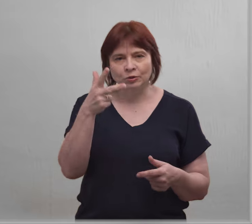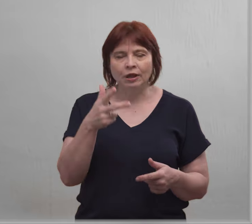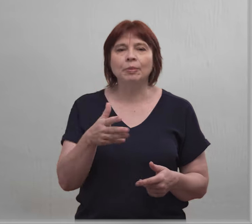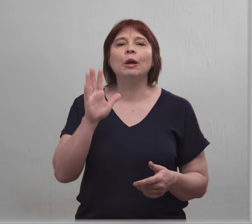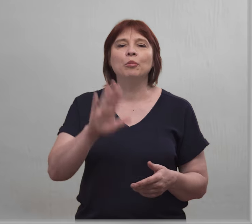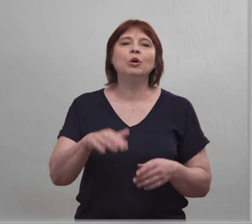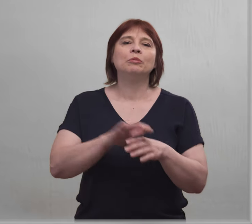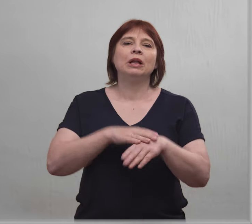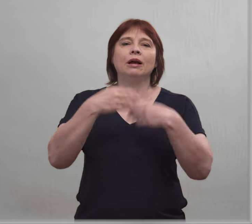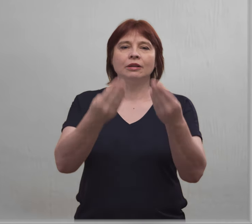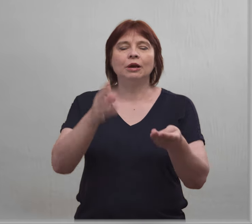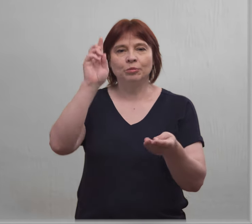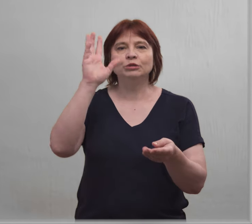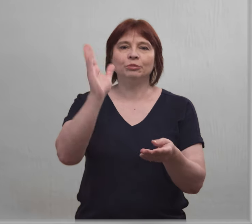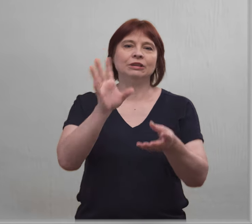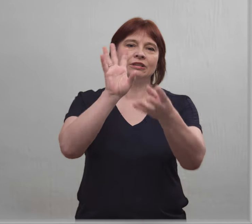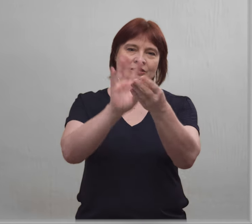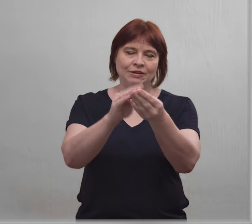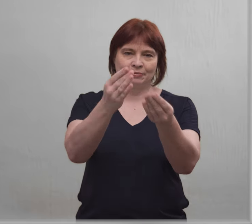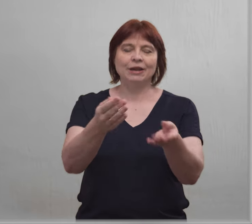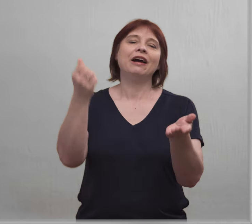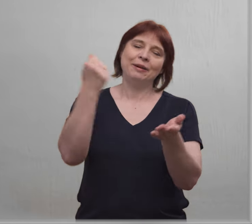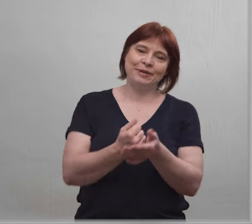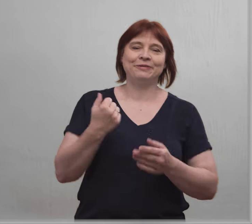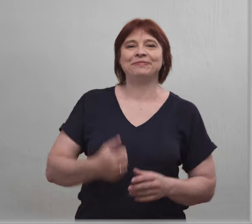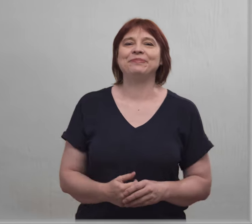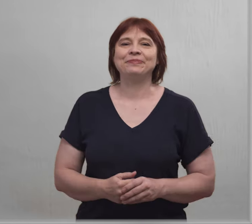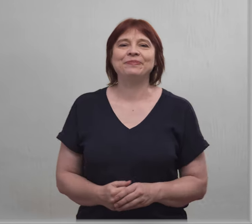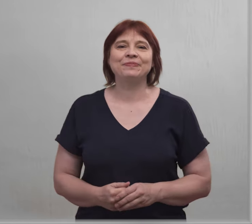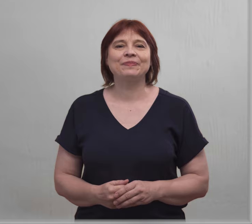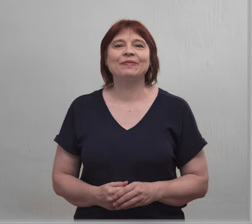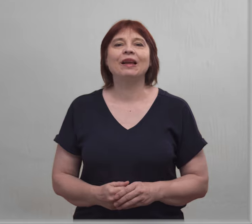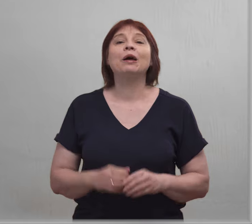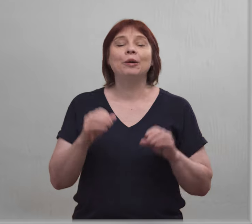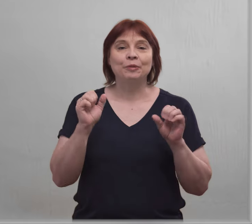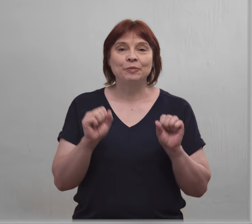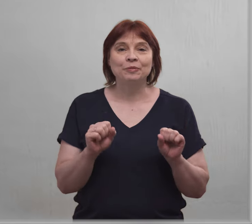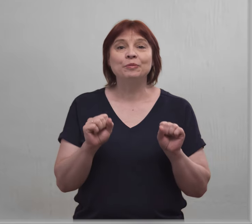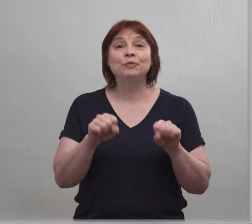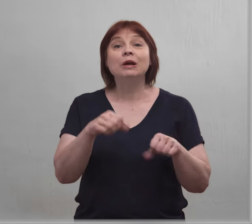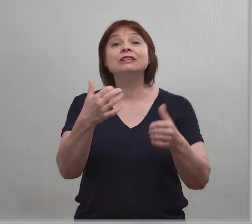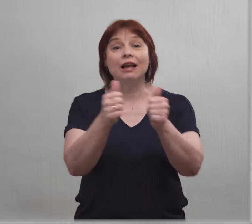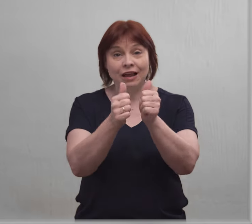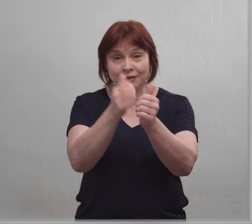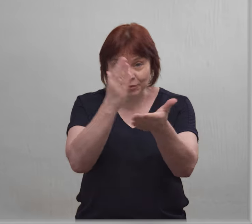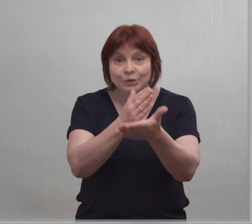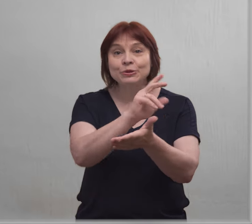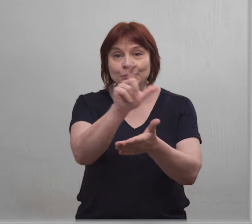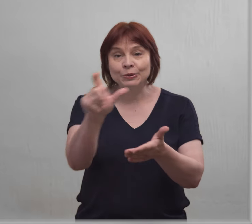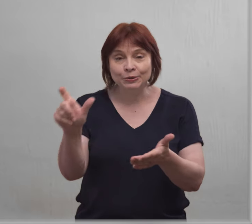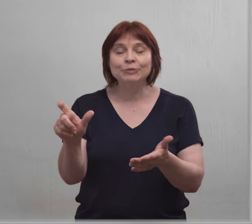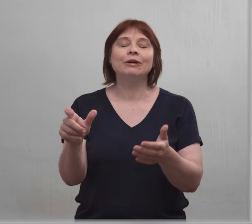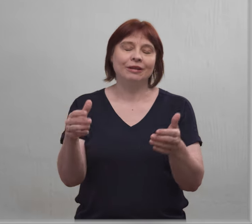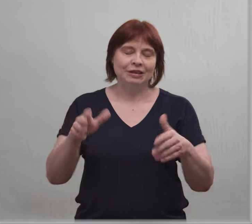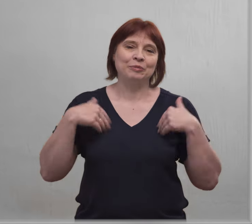Пусть благодать Божья прибудет с каждым из вас. Аминь. Можете поприветствовать того, кто рядом, поздравить